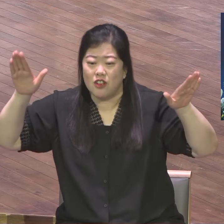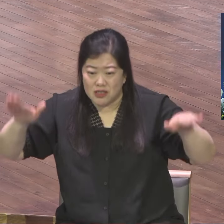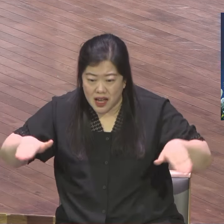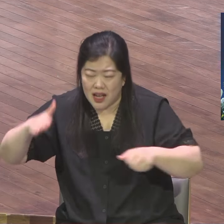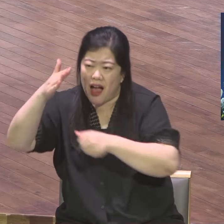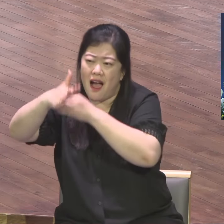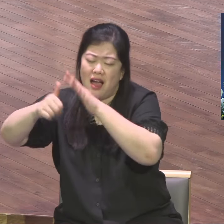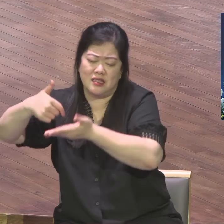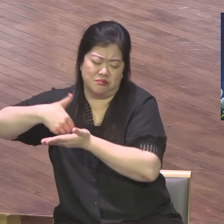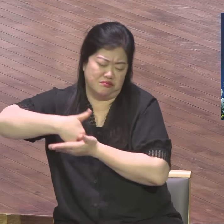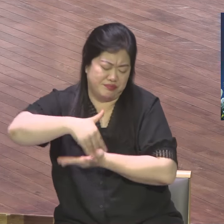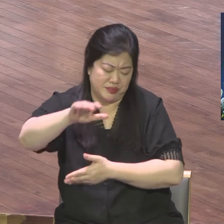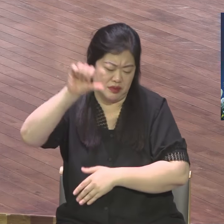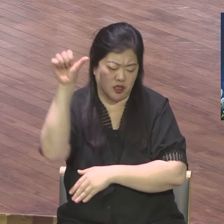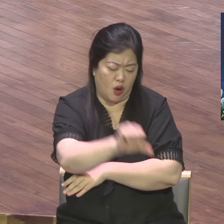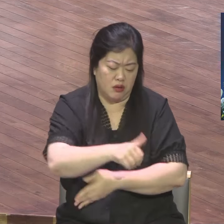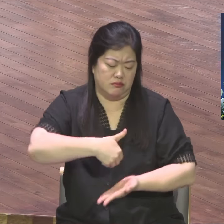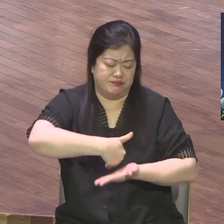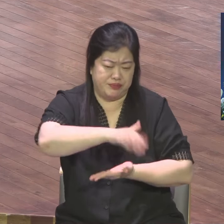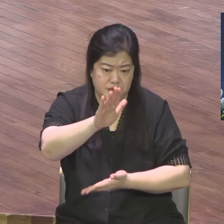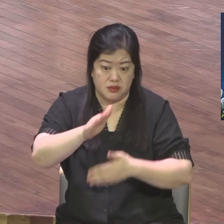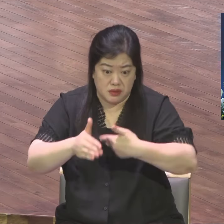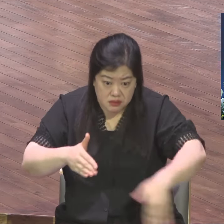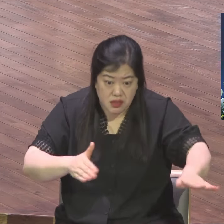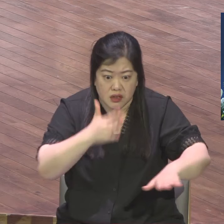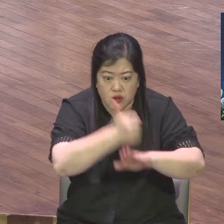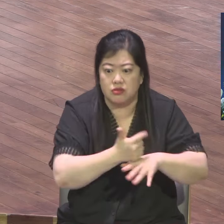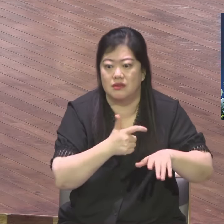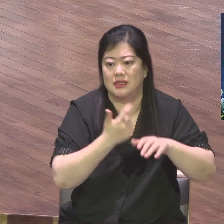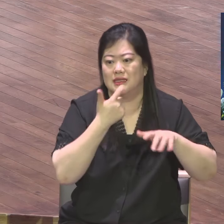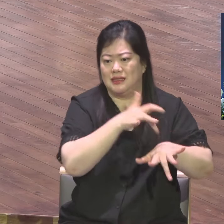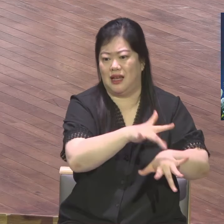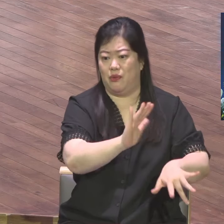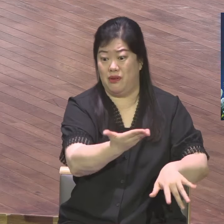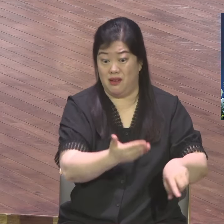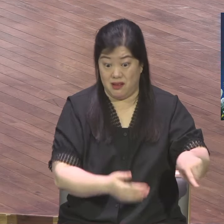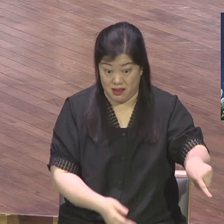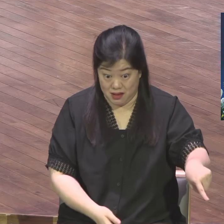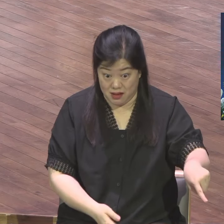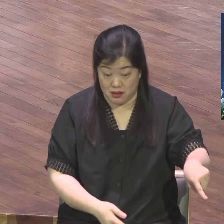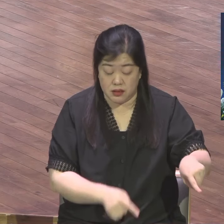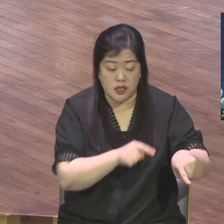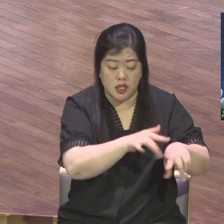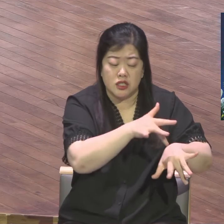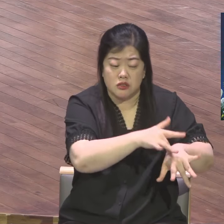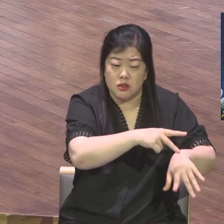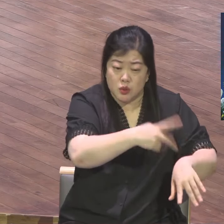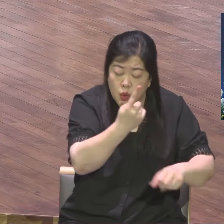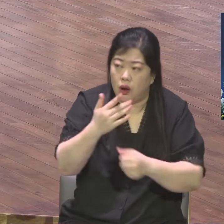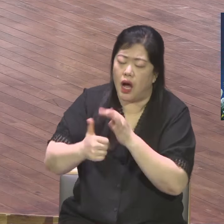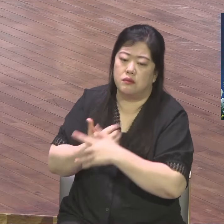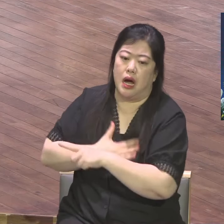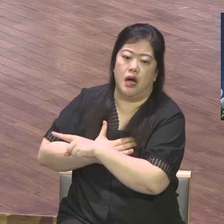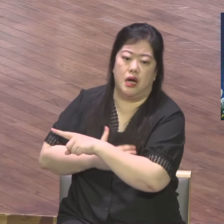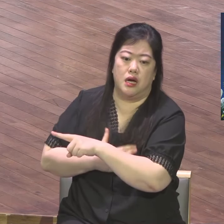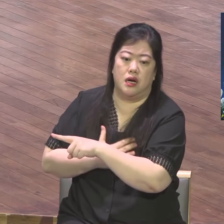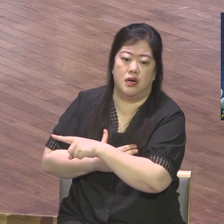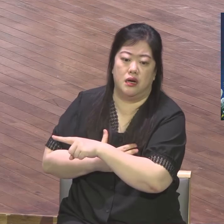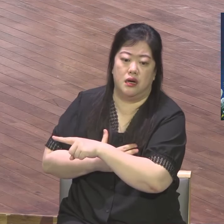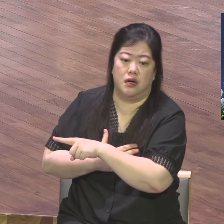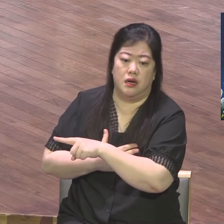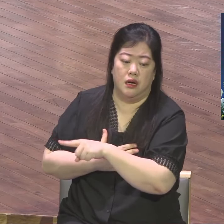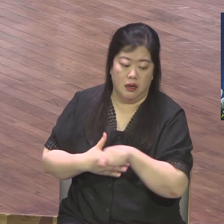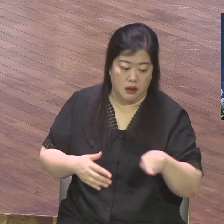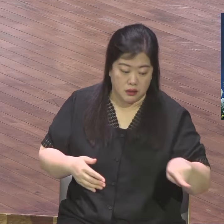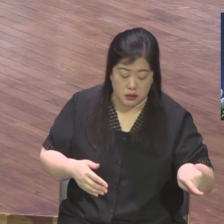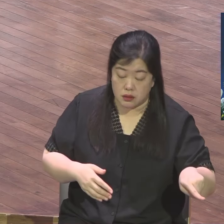잘 아는데 귀신도 하나님 알고 떤다 이랬대. 여러분 아는 거 그거 구원 못 받습니다. 아는 것까지 응답